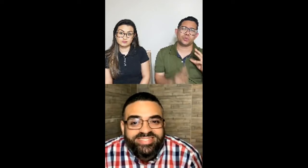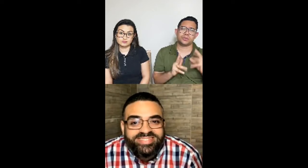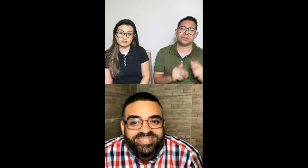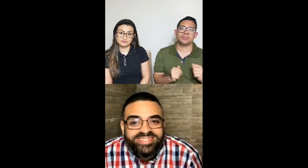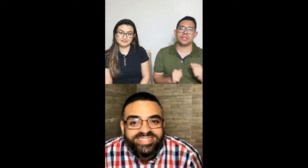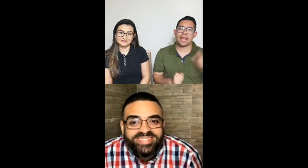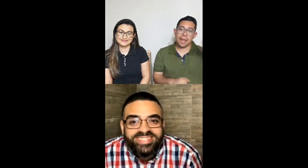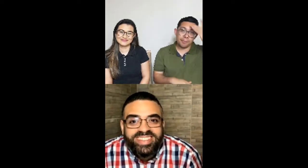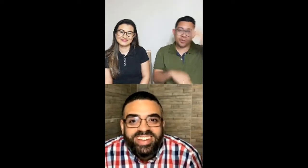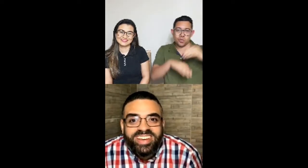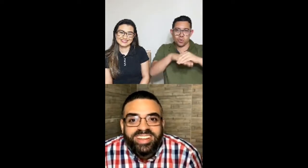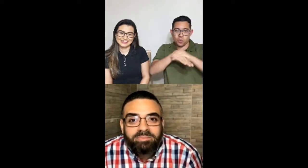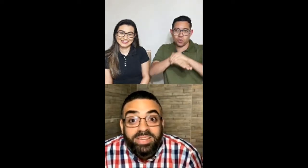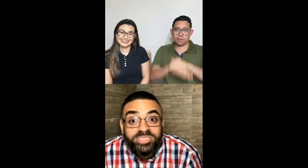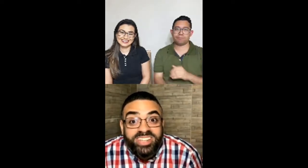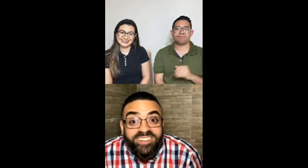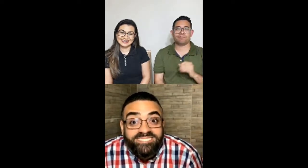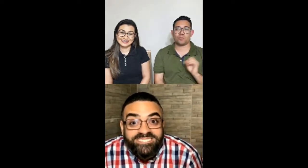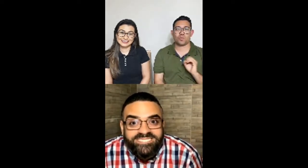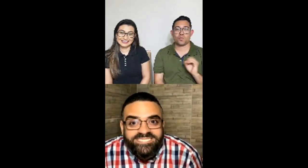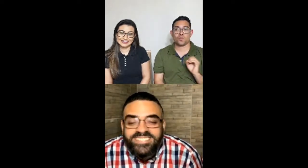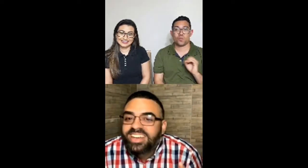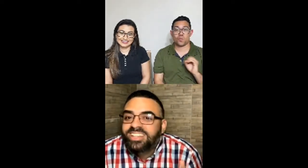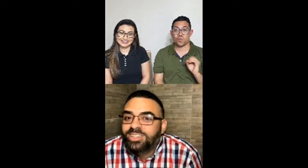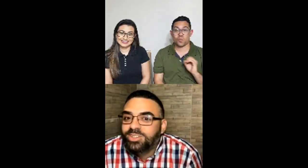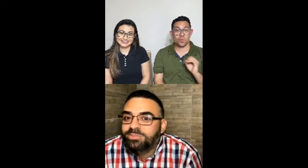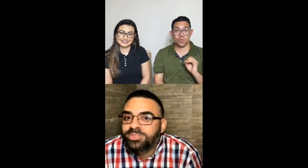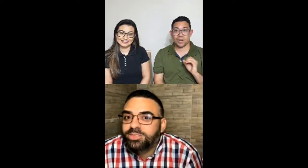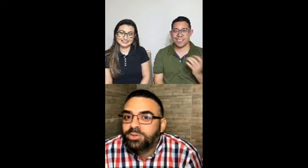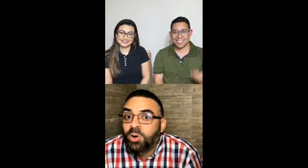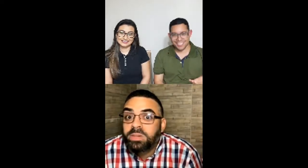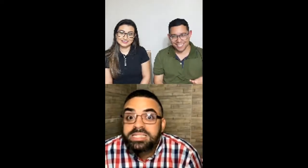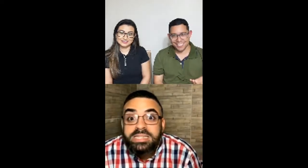recepção, tinha tudo. Todo mundo descalço,